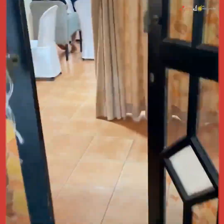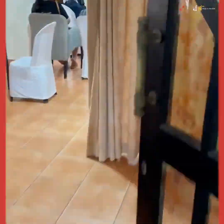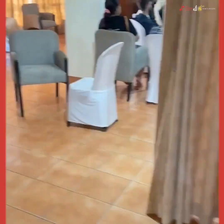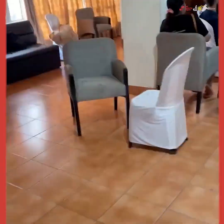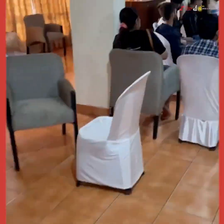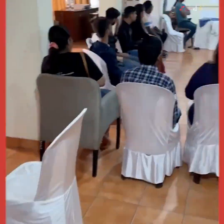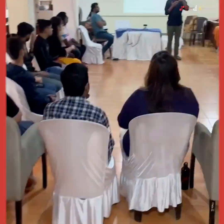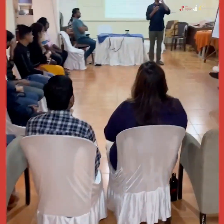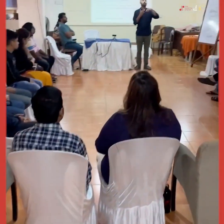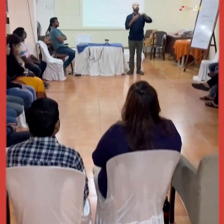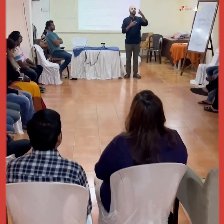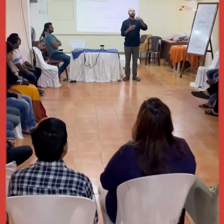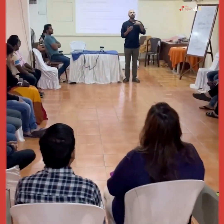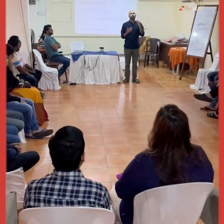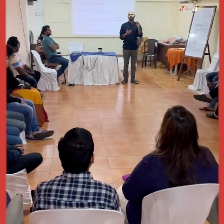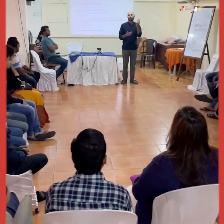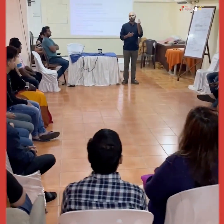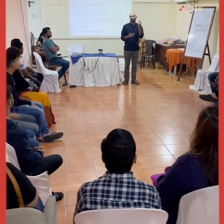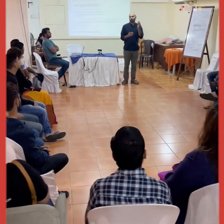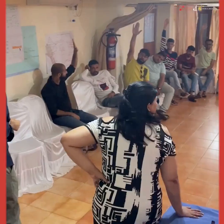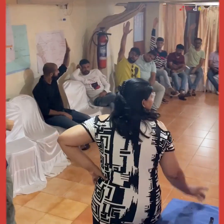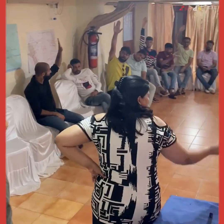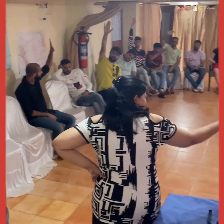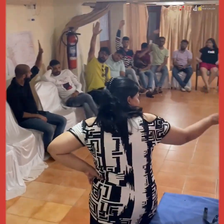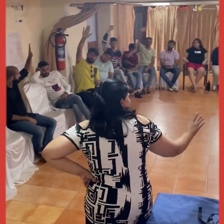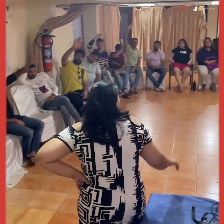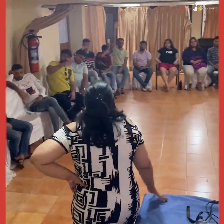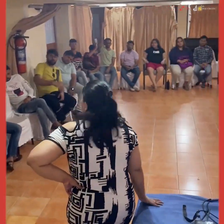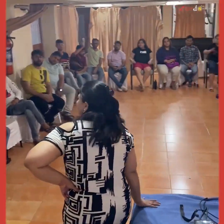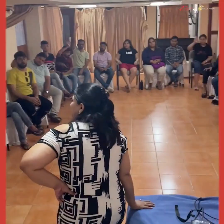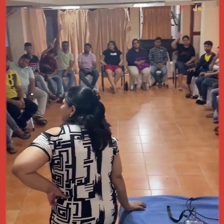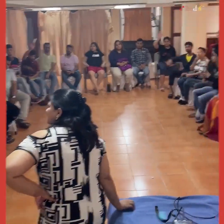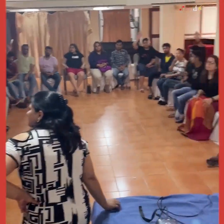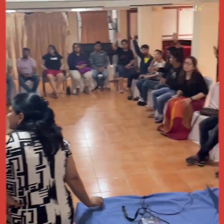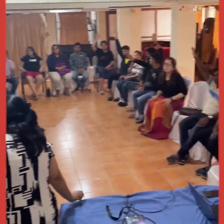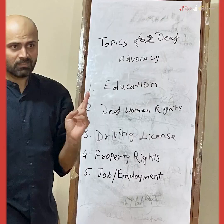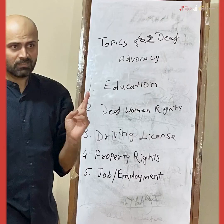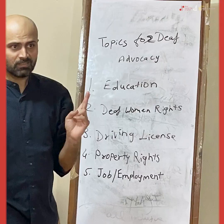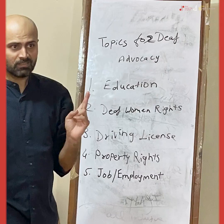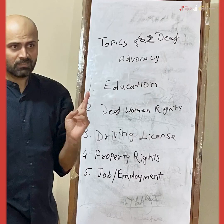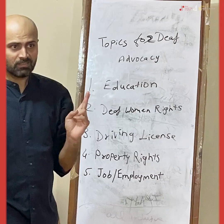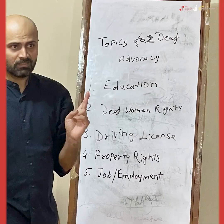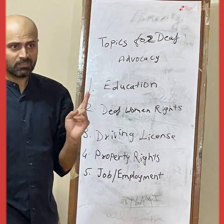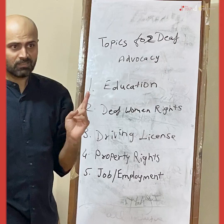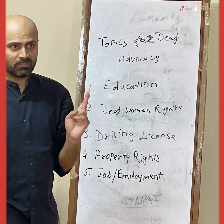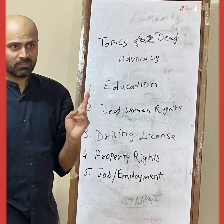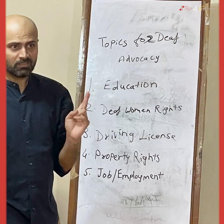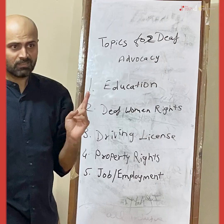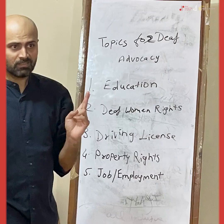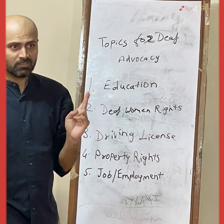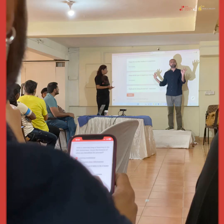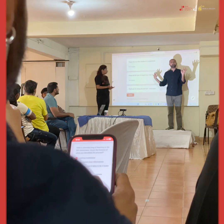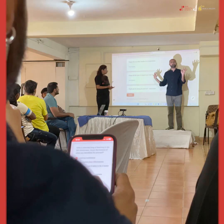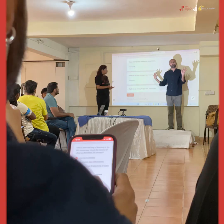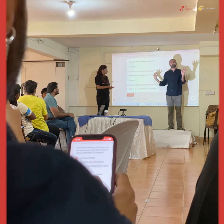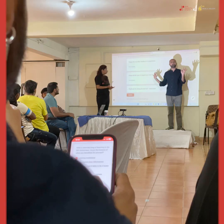जगह पे जाते हुए जहाँ पे बधिर लोग को प्रस्तुतिकरण दिया जा रहा है, डेफ एडवोकेसी के बारे में बताते